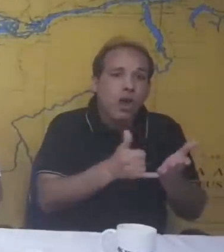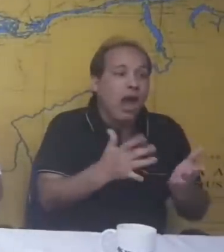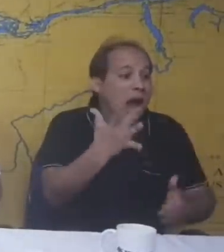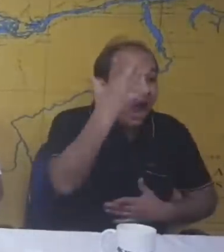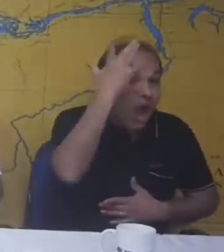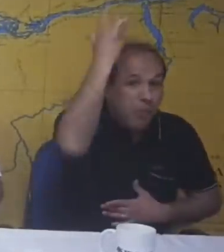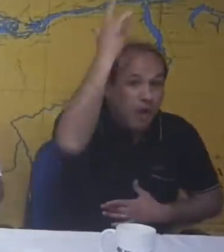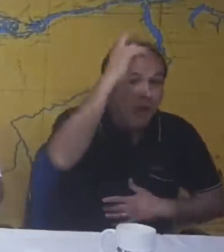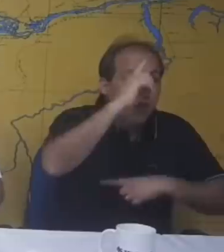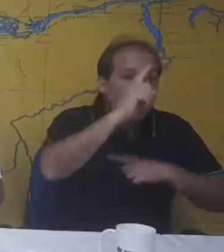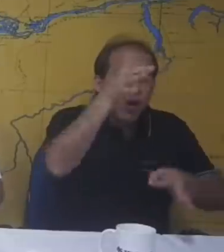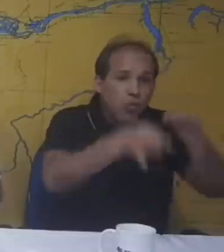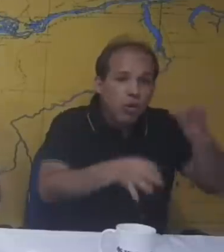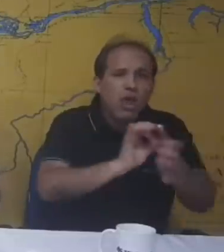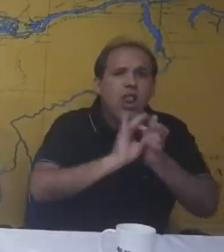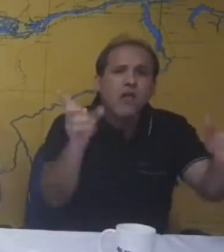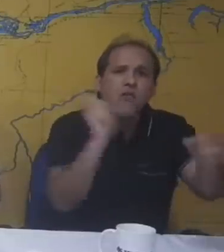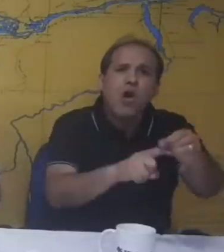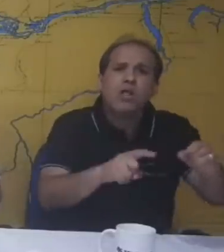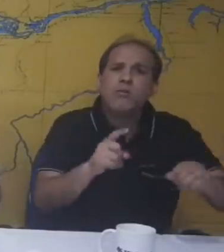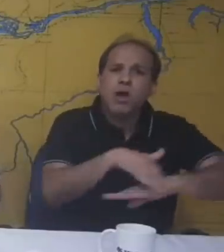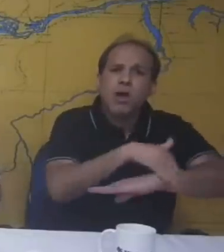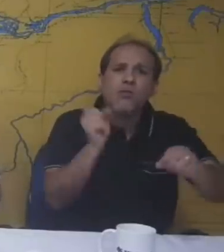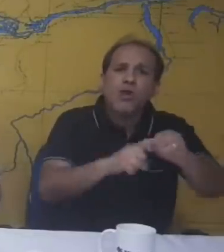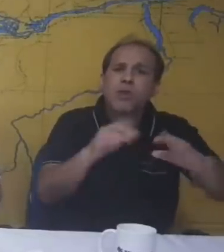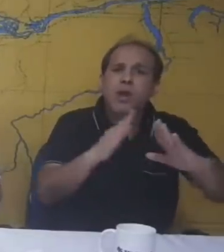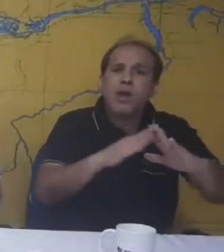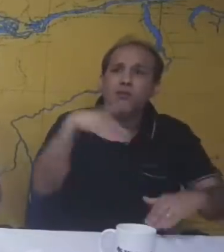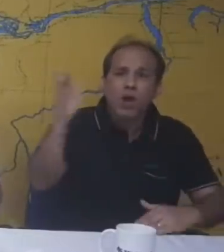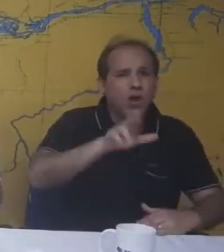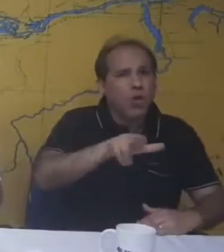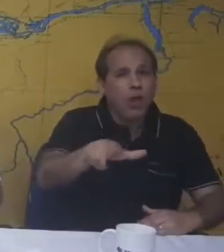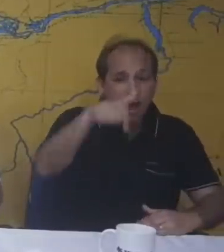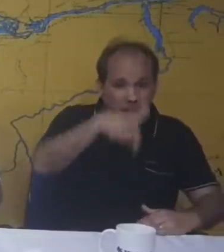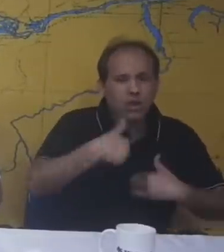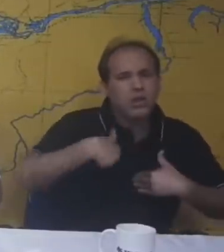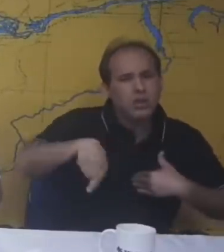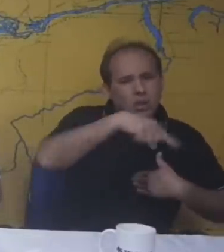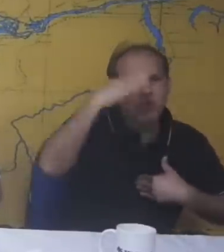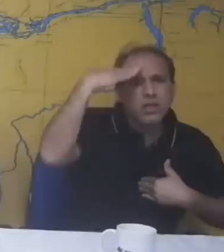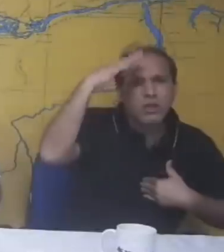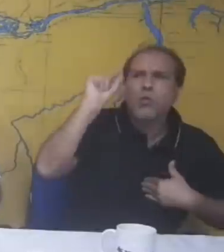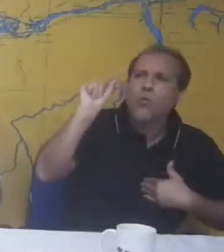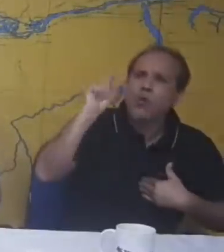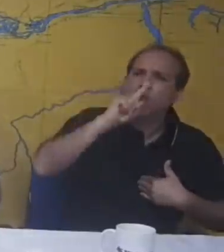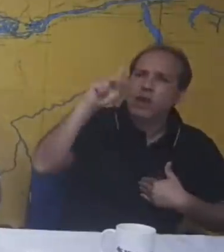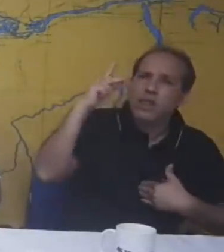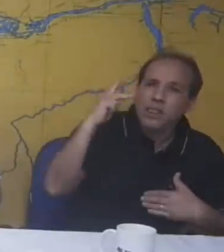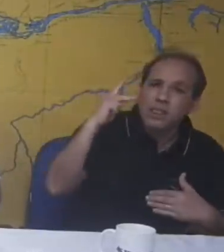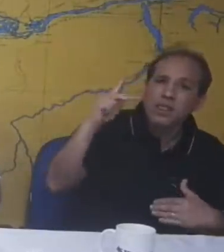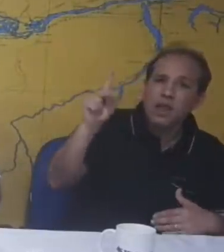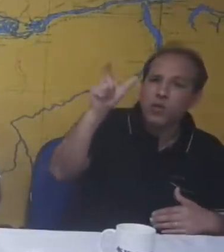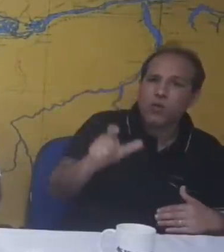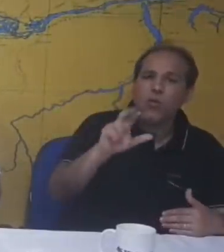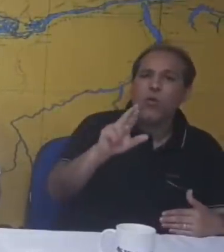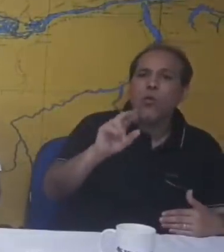rua. 8 quilos de cocaína. Aí fora não é Brasil. Se bem que, o nosso entendimento, houve uma falha, sim, do